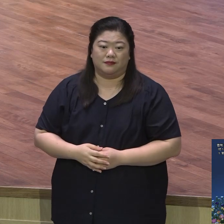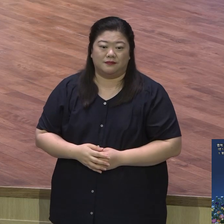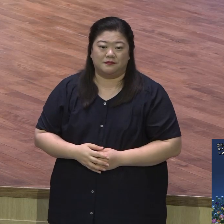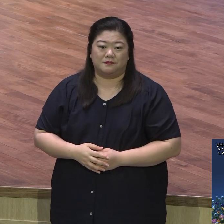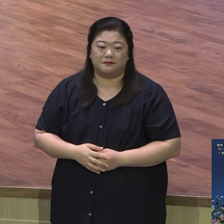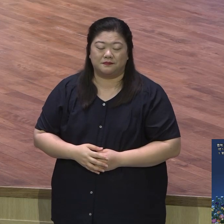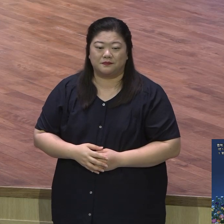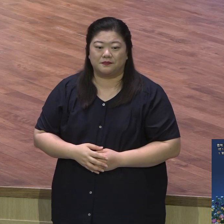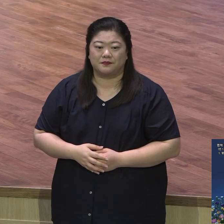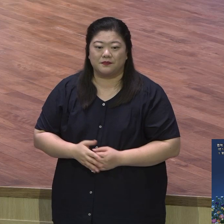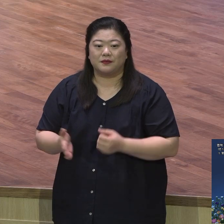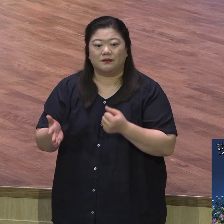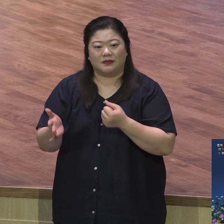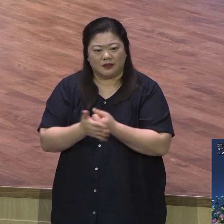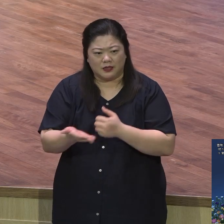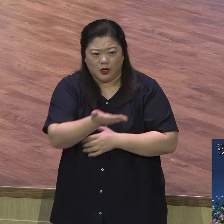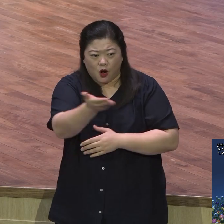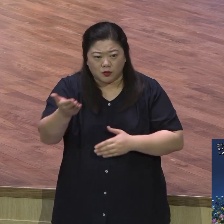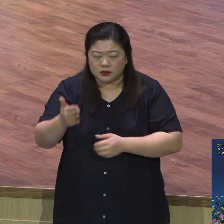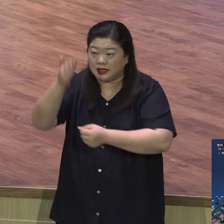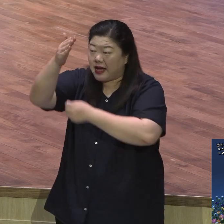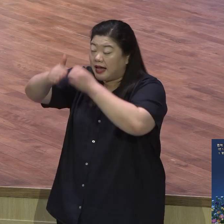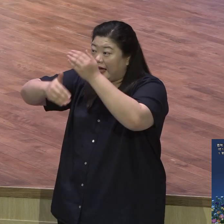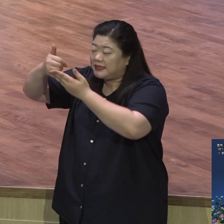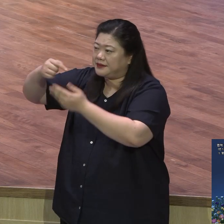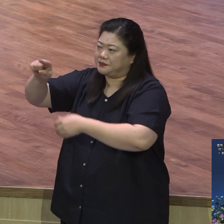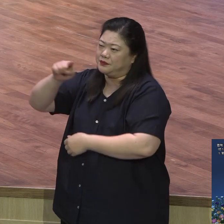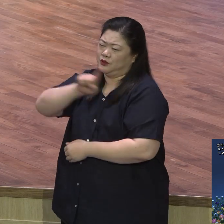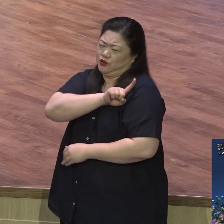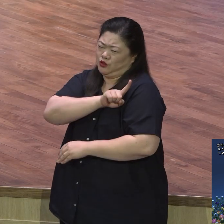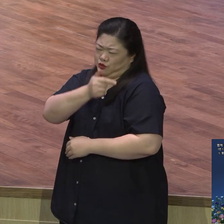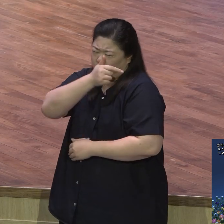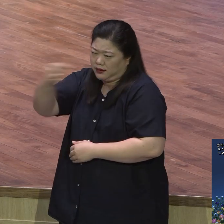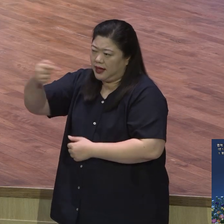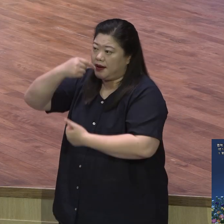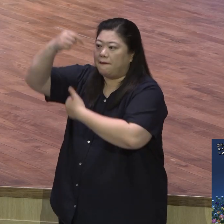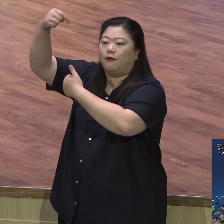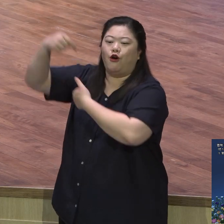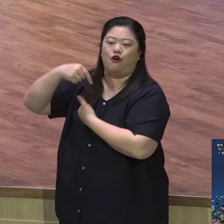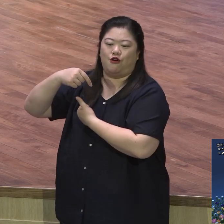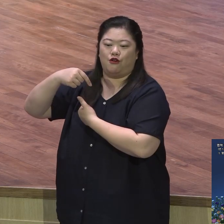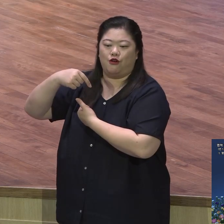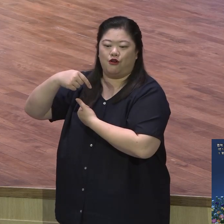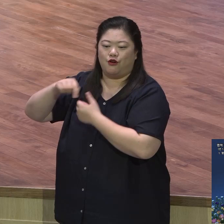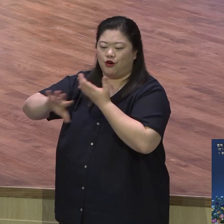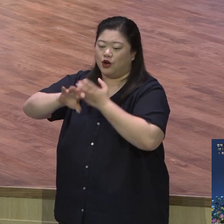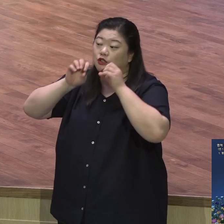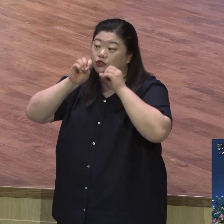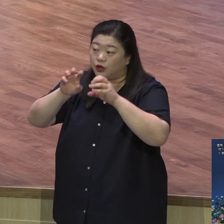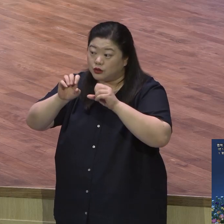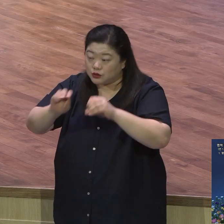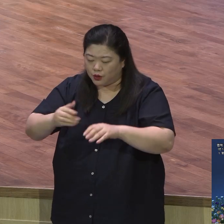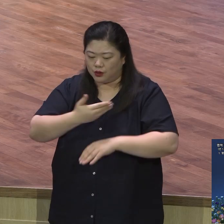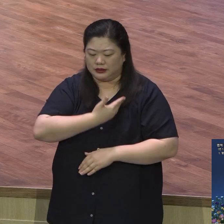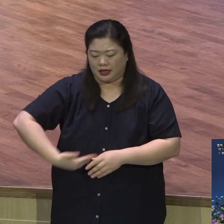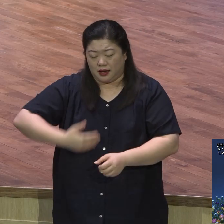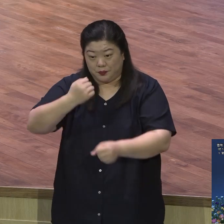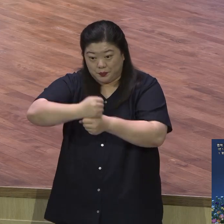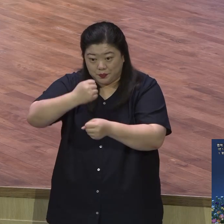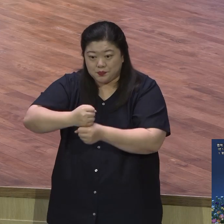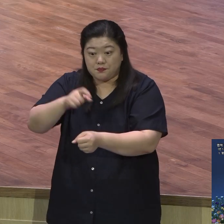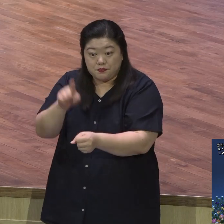힘을 합쳐가지고 하나님 지상 최대의 명령인 이 성교를 위해서 본격적으로 해나가기 위해서 여러분이